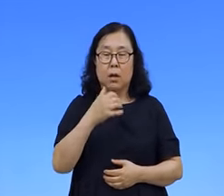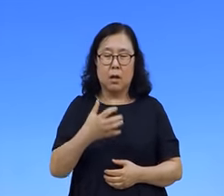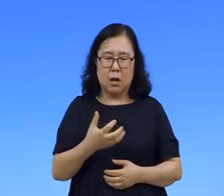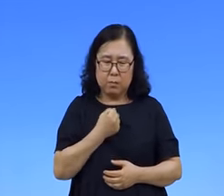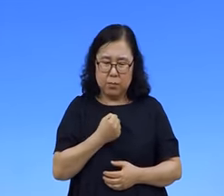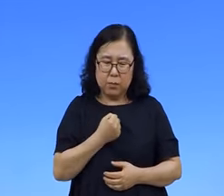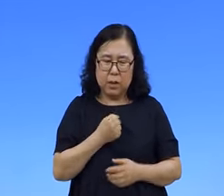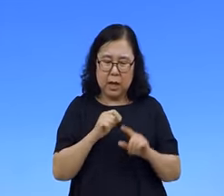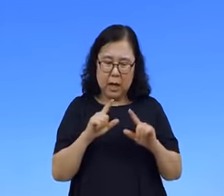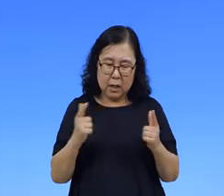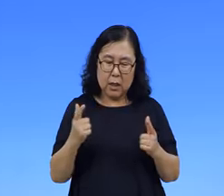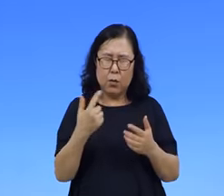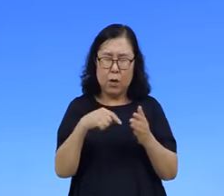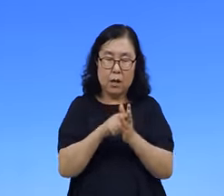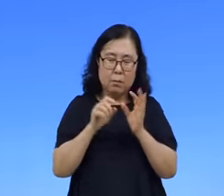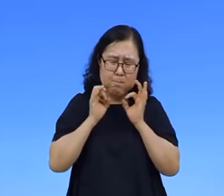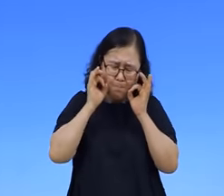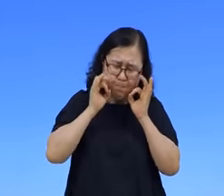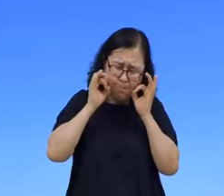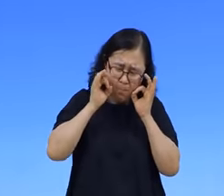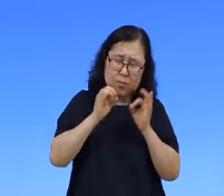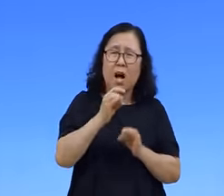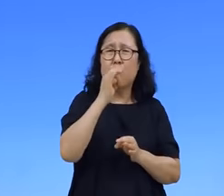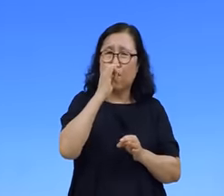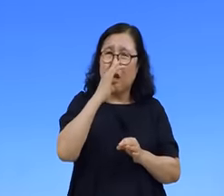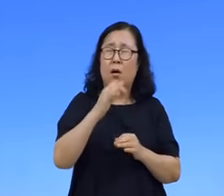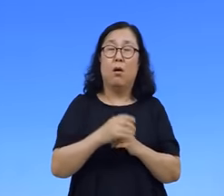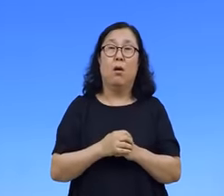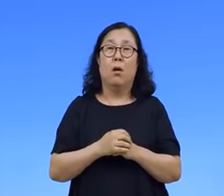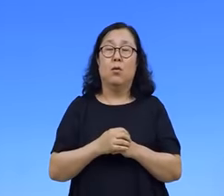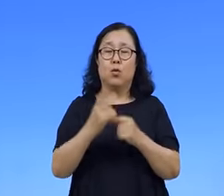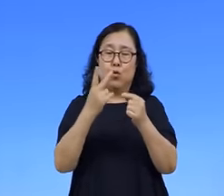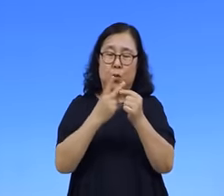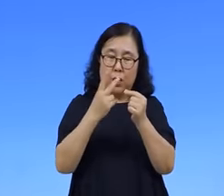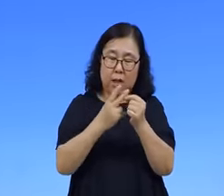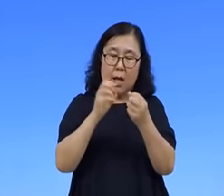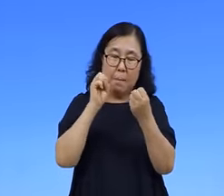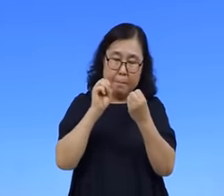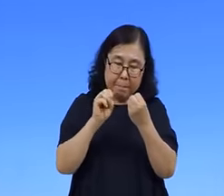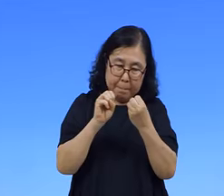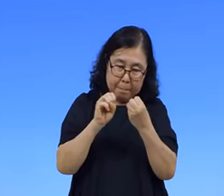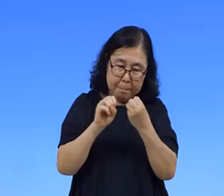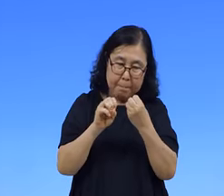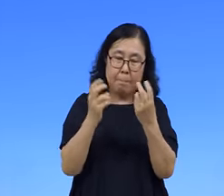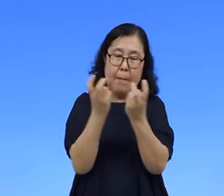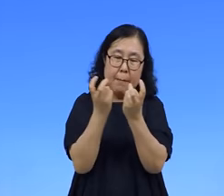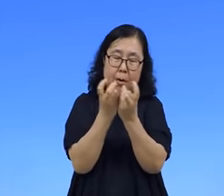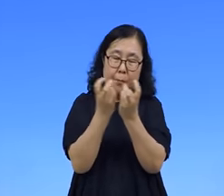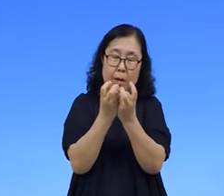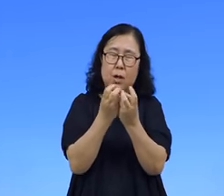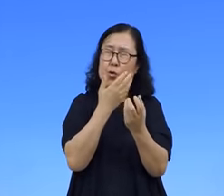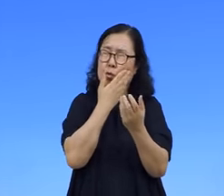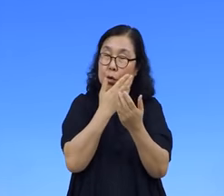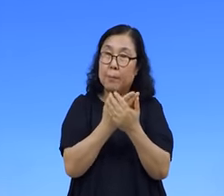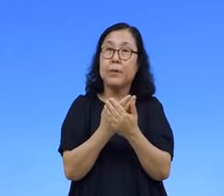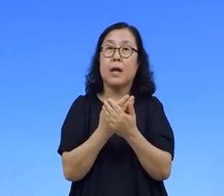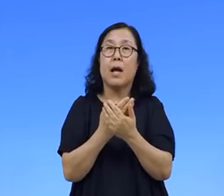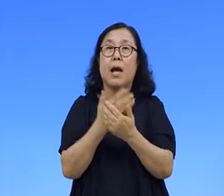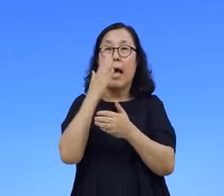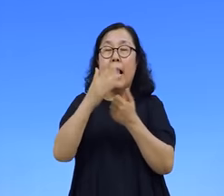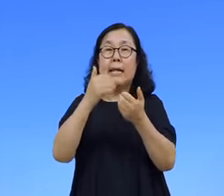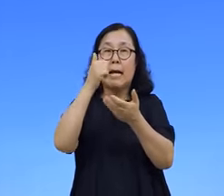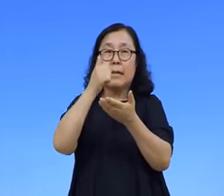품지 않으려고 애를 써도 안 되는 걸 어떡하냐는, 그게 두 번째 대안이 중요합니다. 내가 죄를 품지 않기 위해서는 두